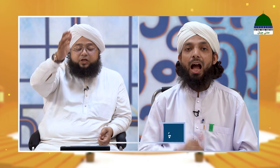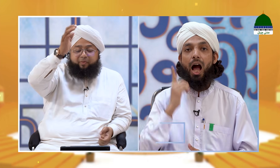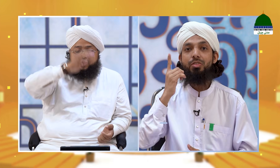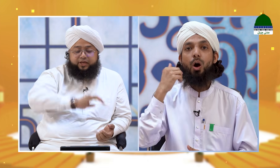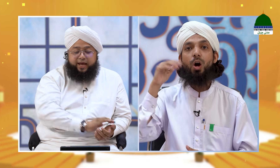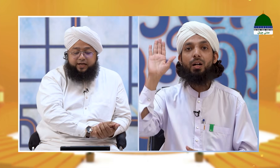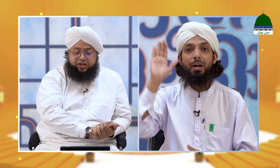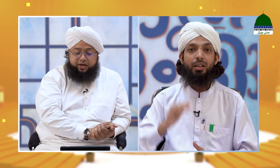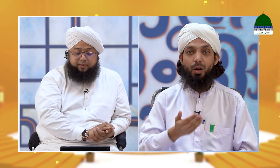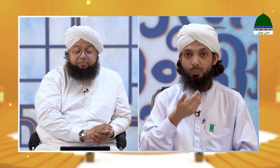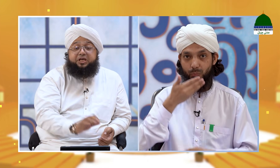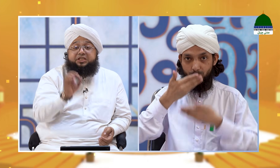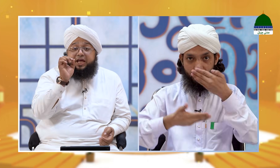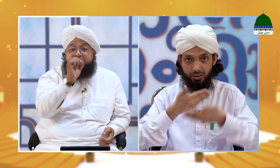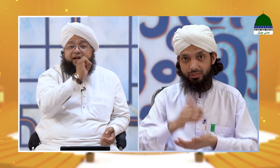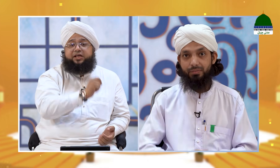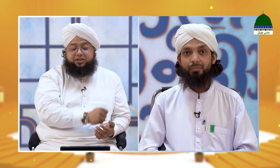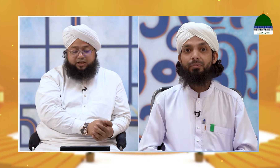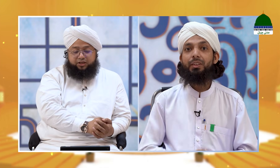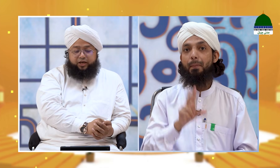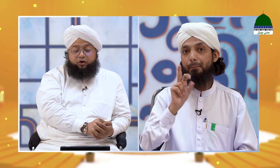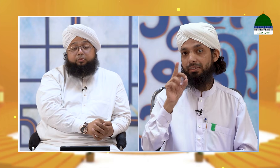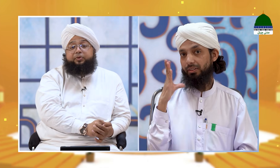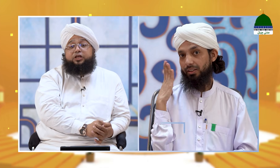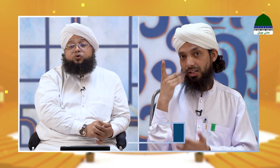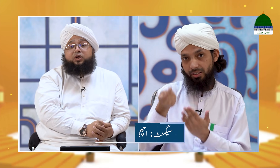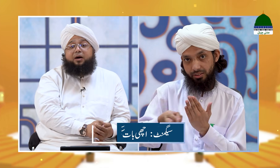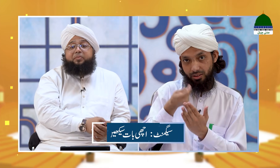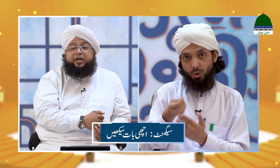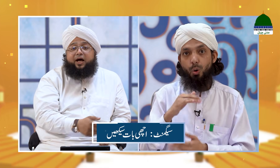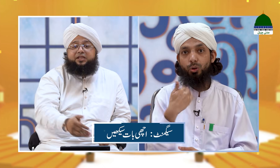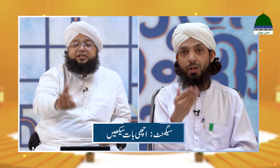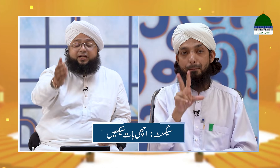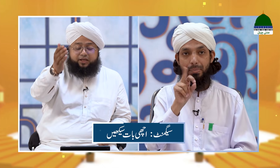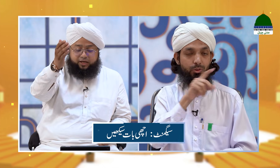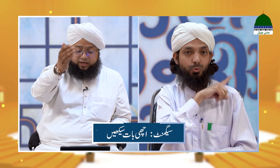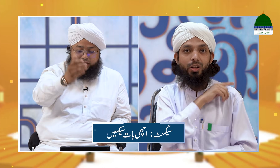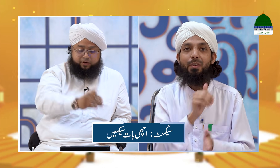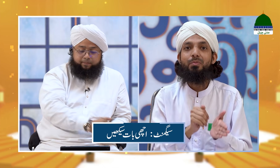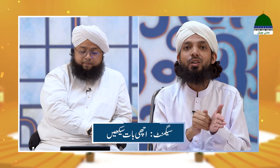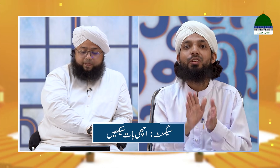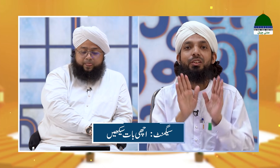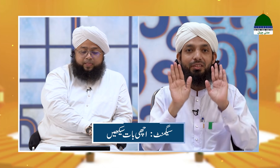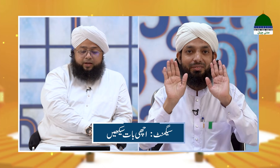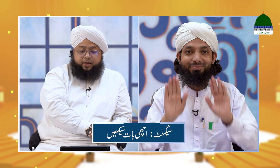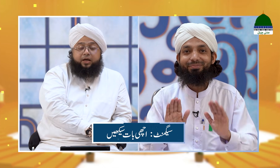اللہ اکبر کہنے سے 20 نیکیاں لکھی جاتی ہیں اور 20 گناہ مٹا دیے جاتے ہیں۔